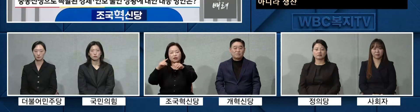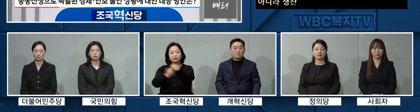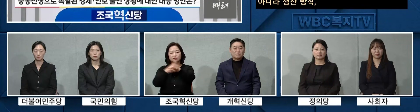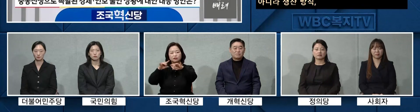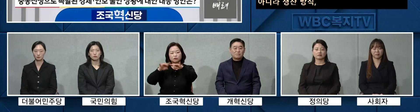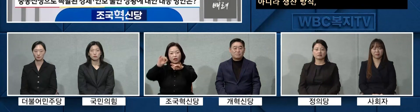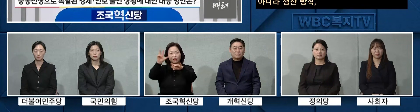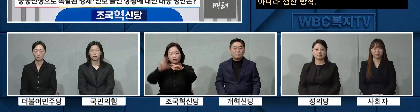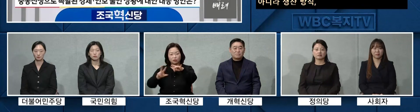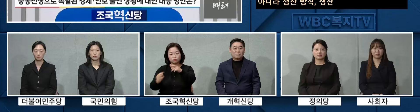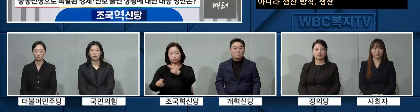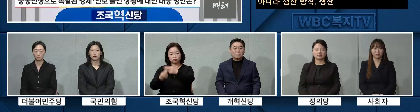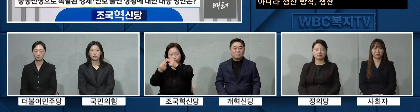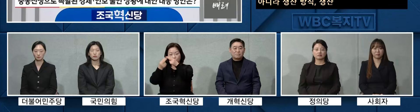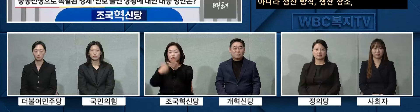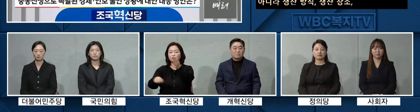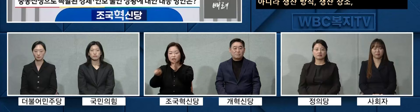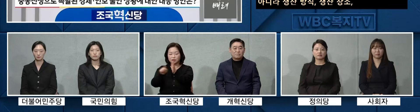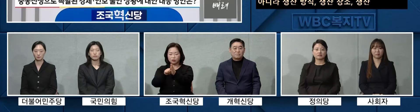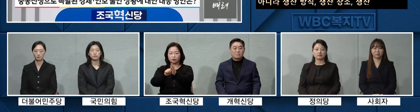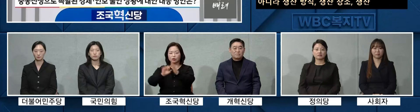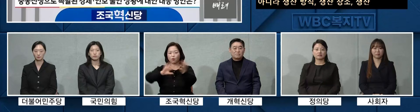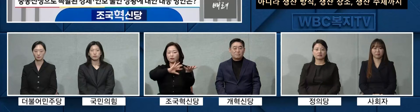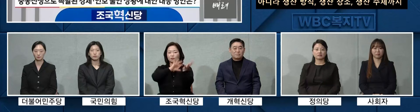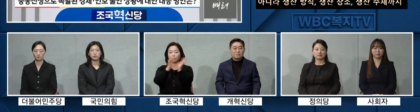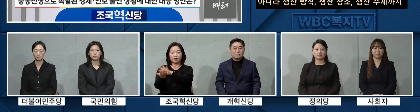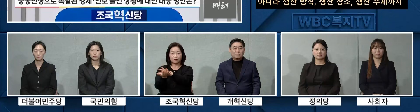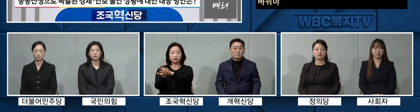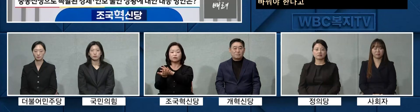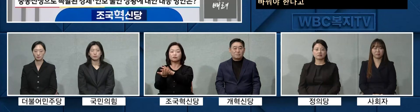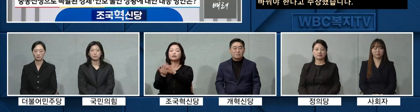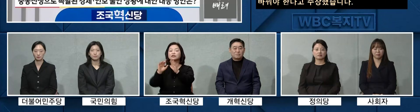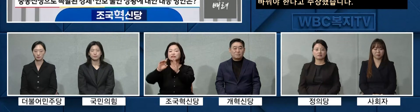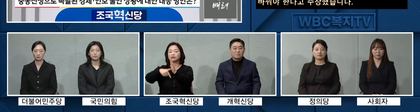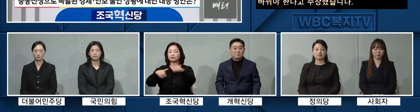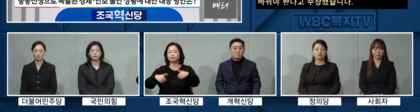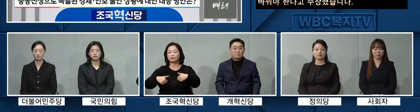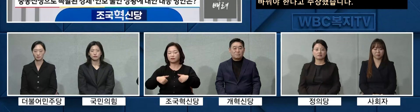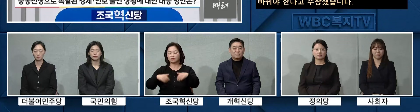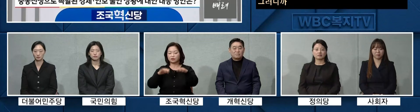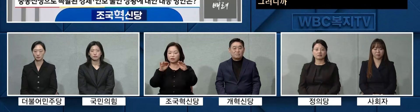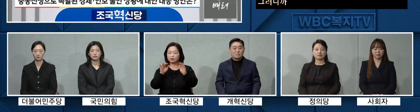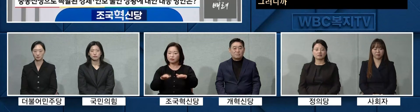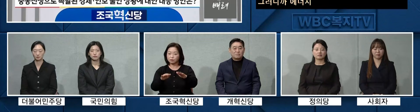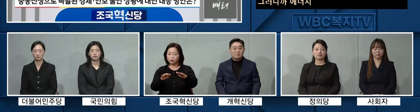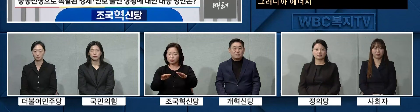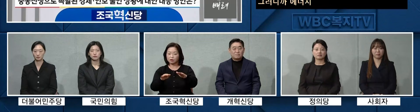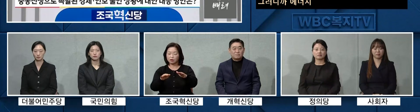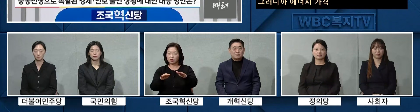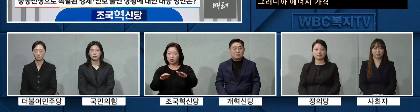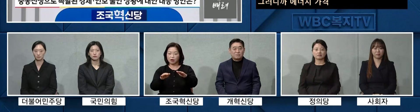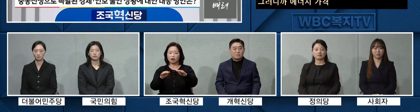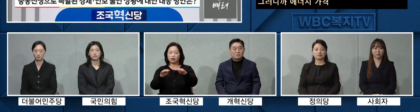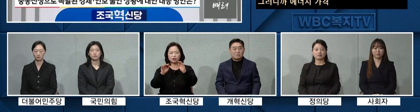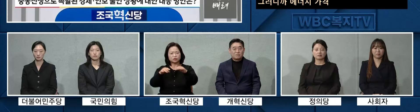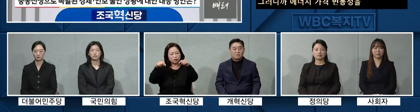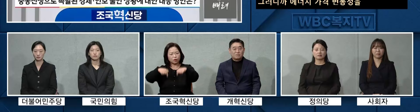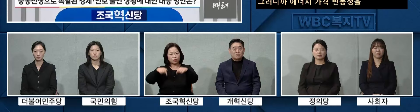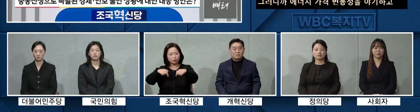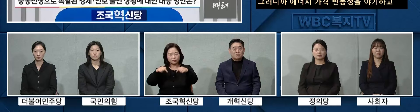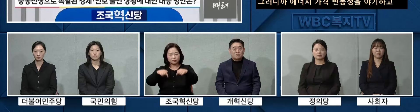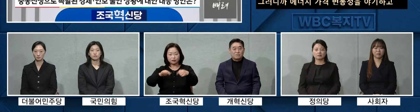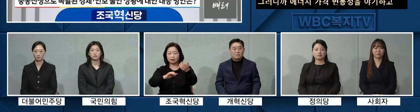생산 주체까지 바꿔야 한다고 주장했습니다. 그러니까 에너지 가격 변동성을 야기하고 군사적 협상 카드로